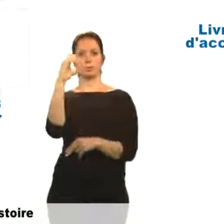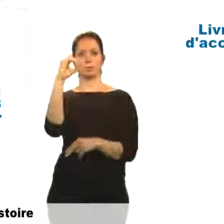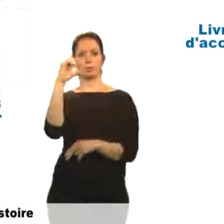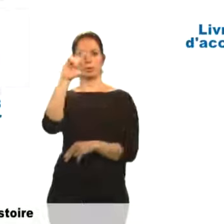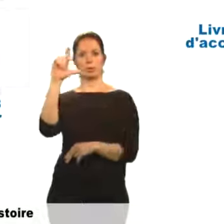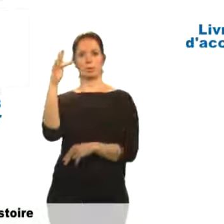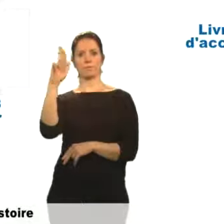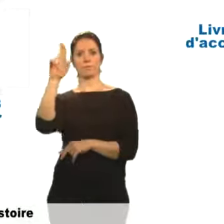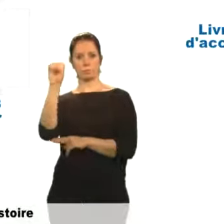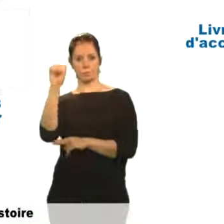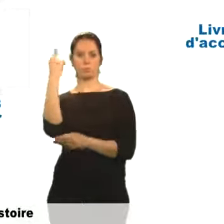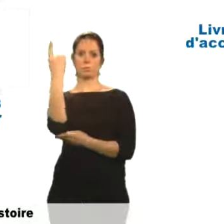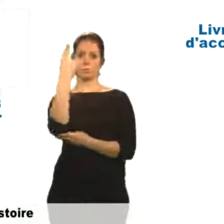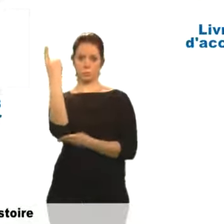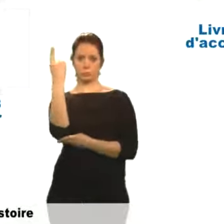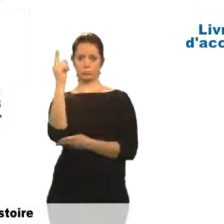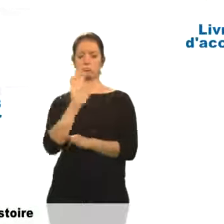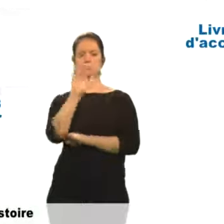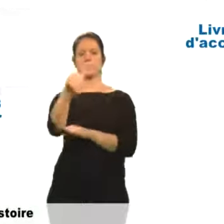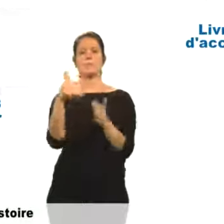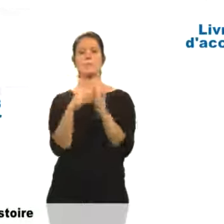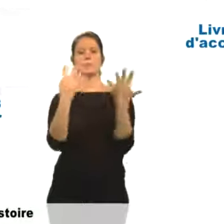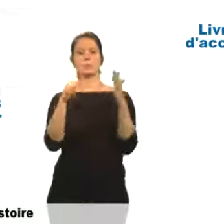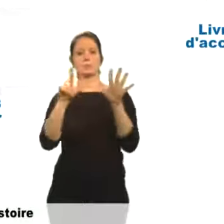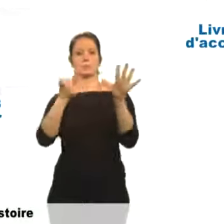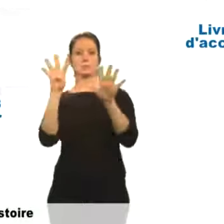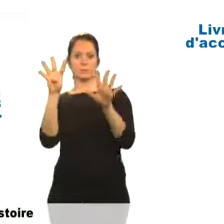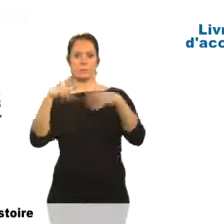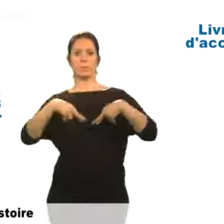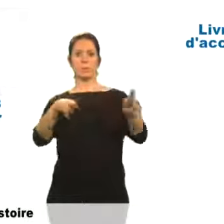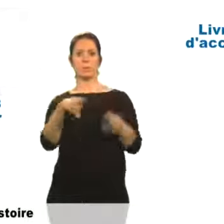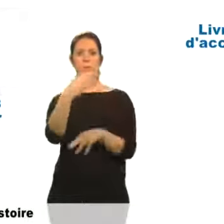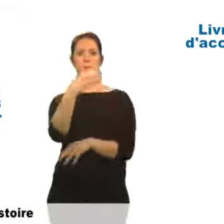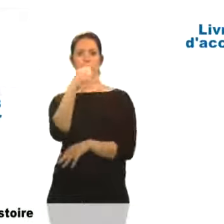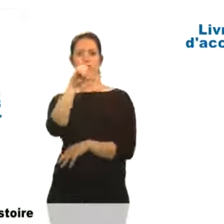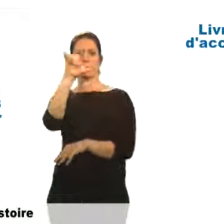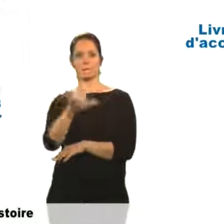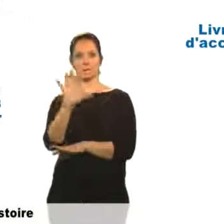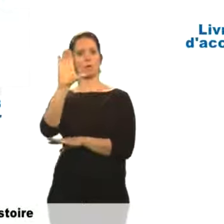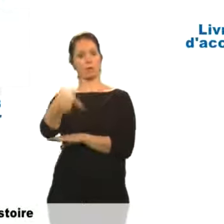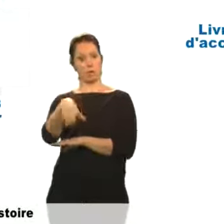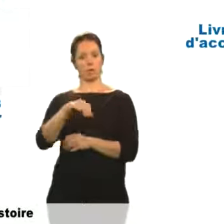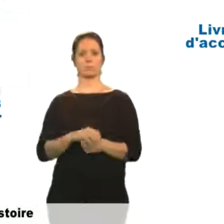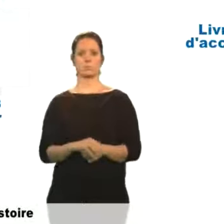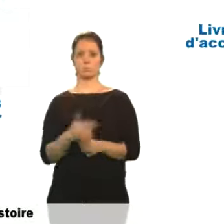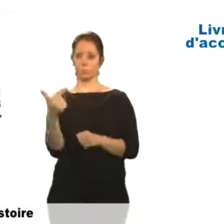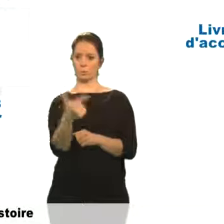de 1979, rue Berthe Molly à Colmar. Ces structures constituent un lieu d'accueil et